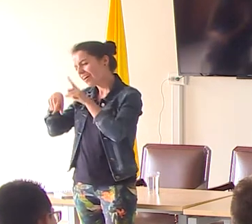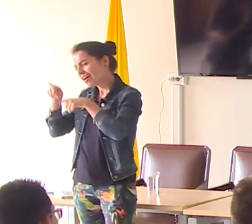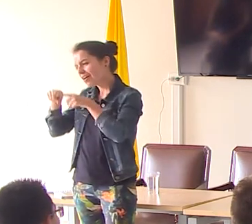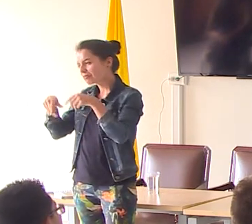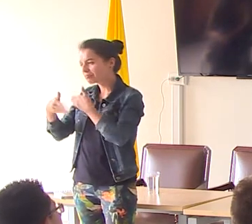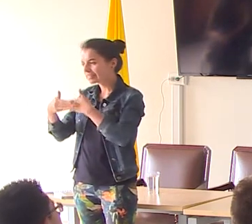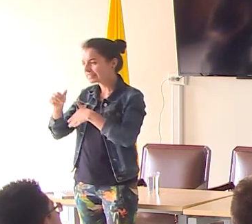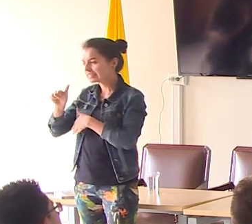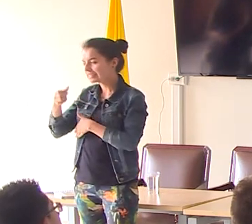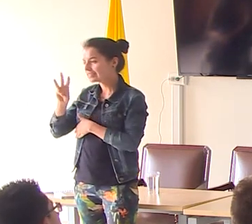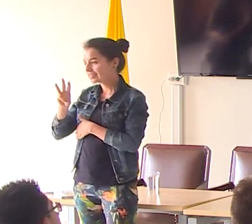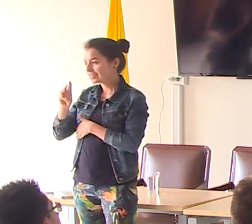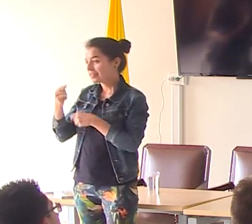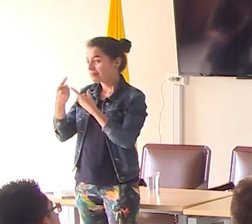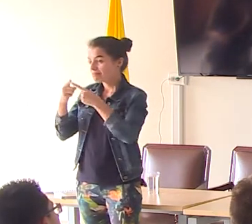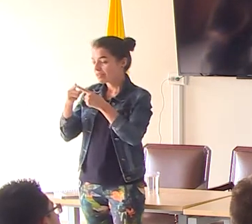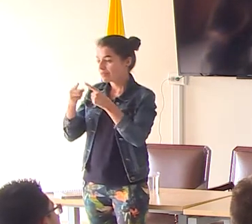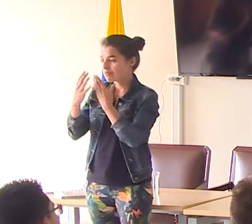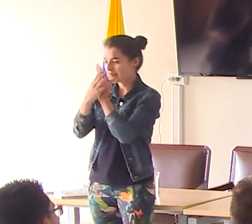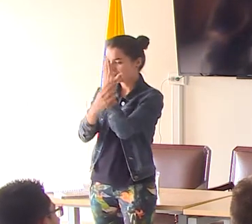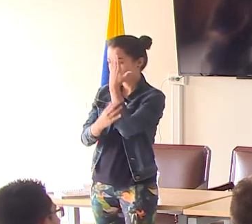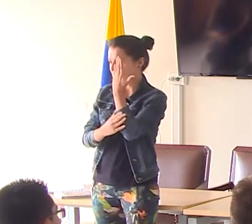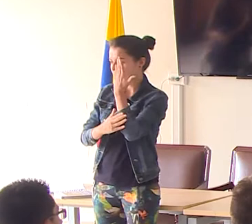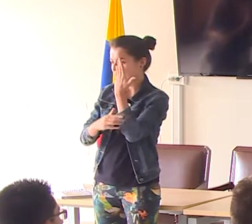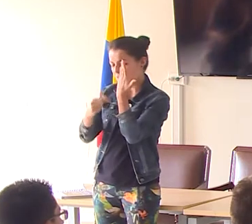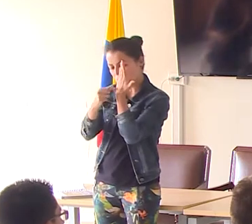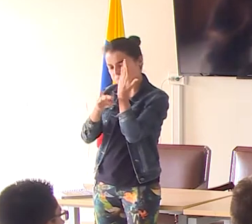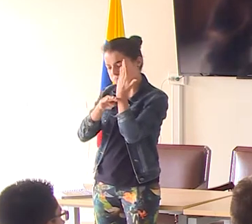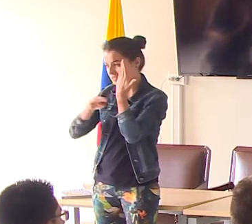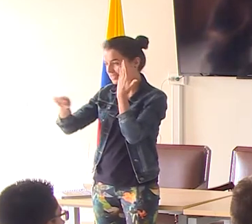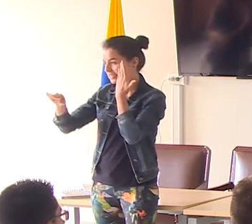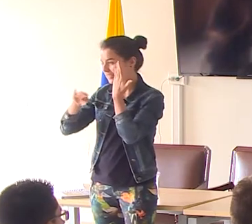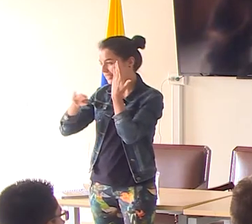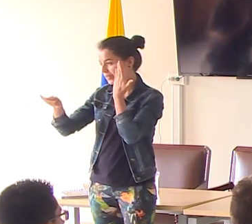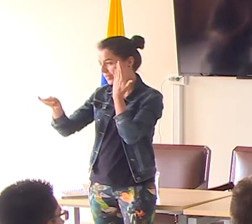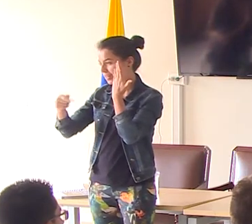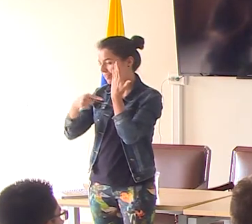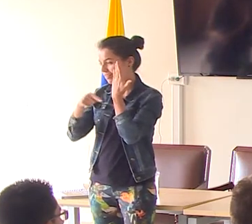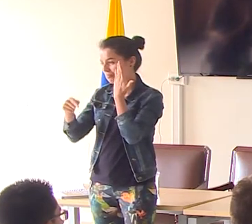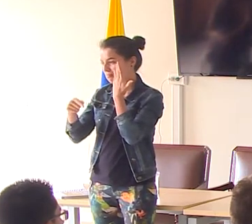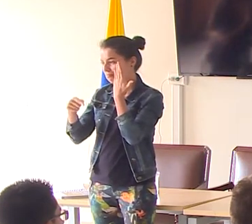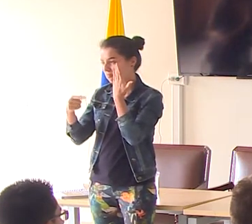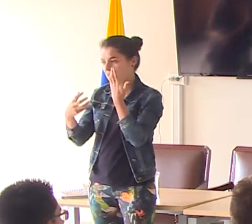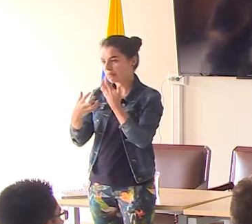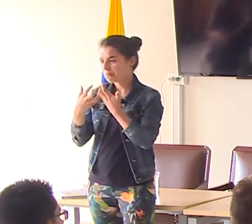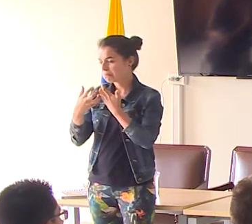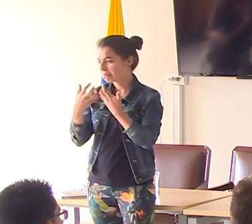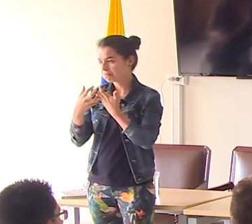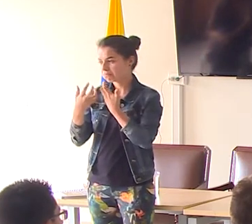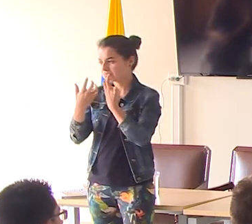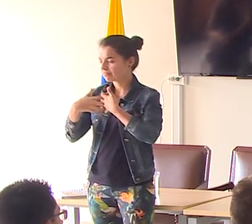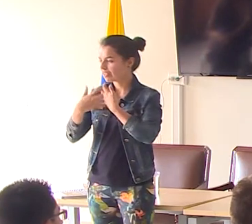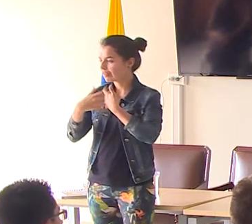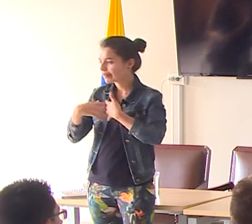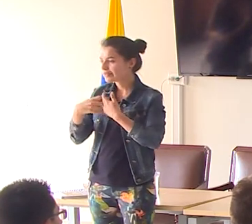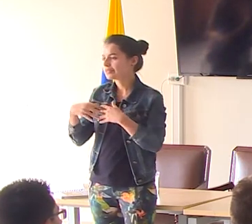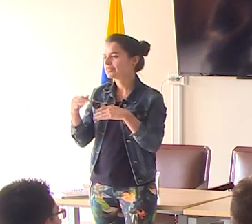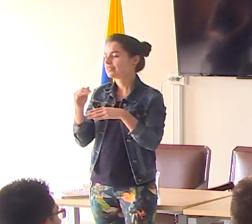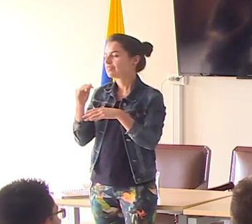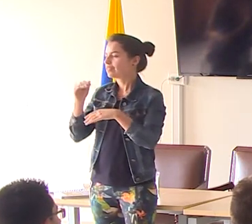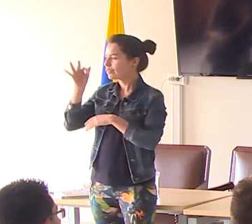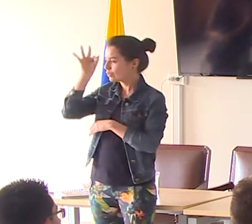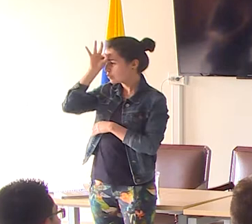13 pero sí demás el resto de la sabana no tenemos suelos dirigidos a la localización de equipamientos urbanos hospitales